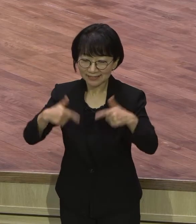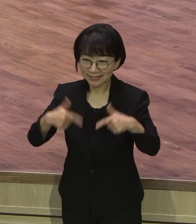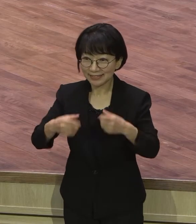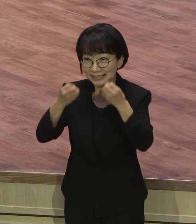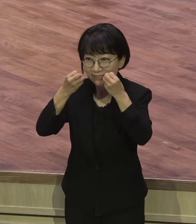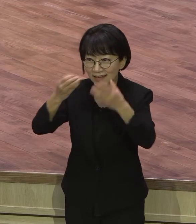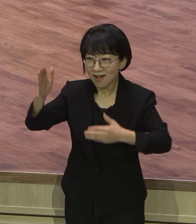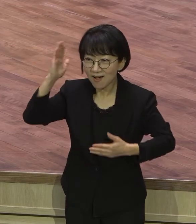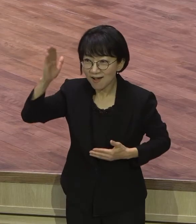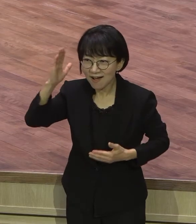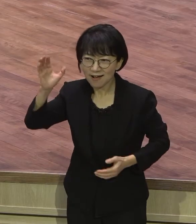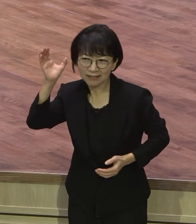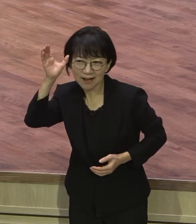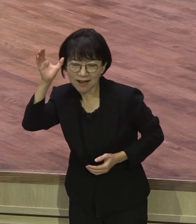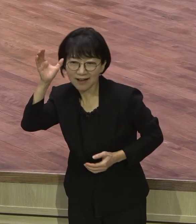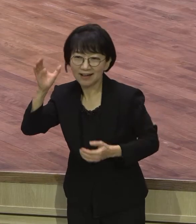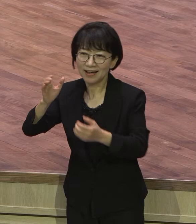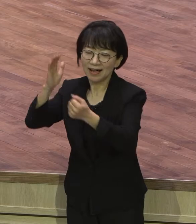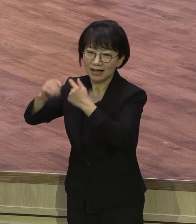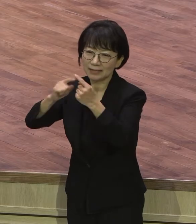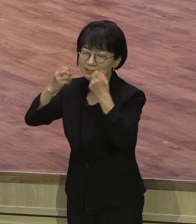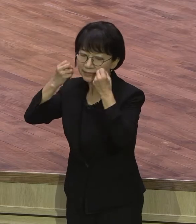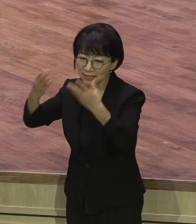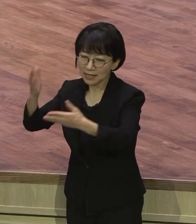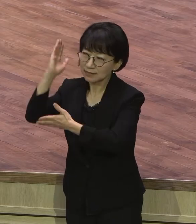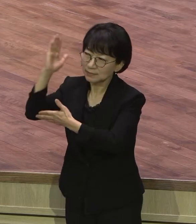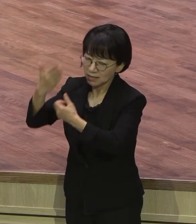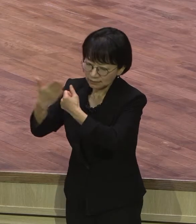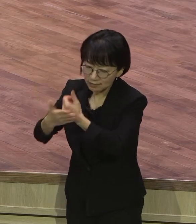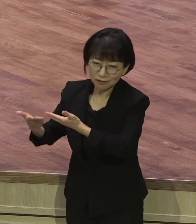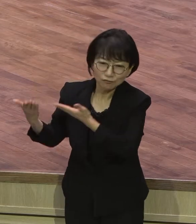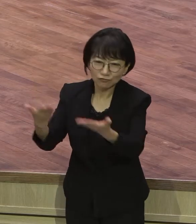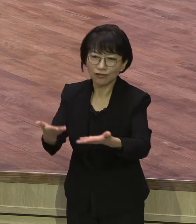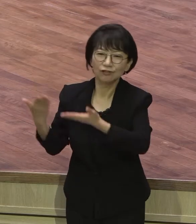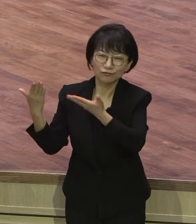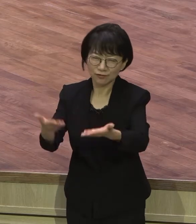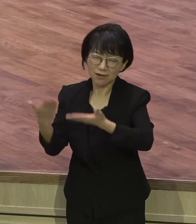새로운 메시지를 하나님 공급해 주신다고.